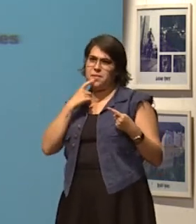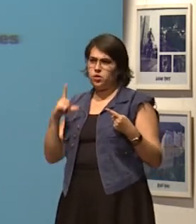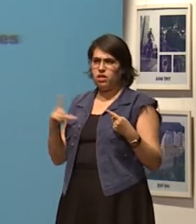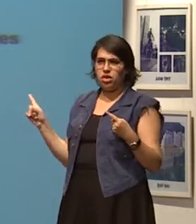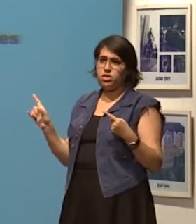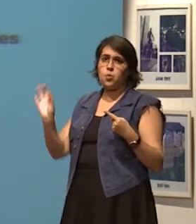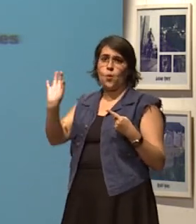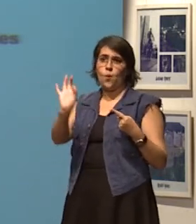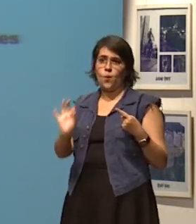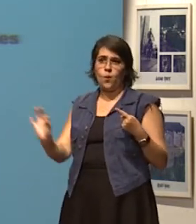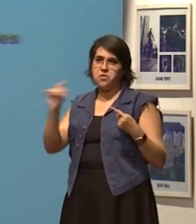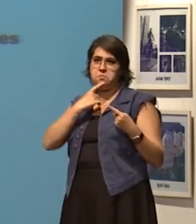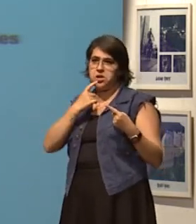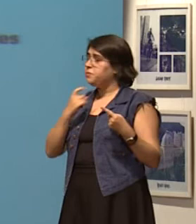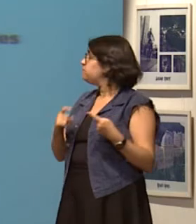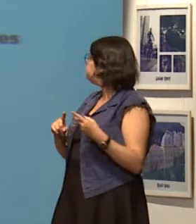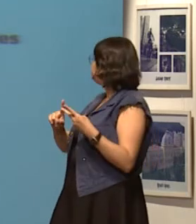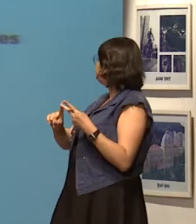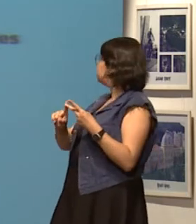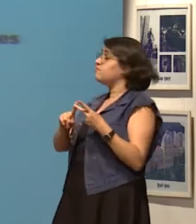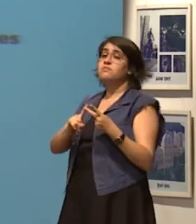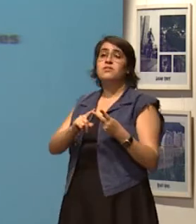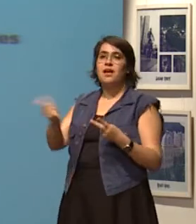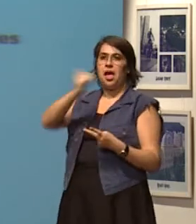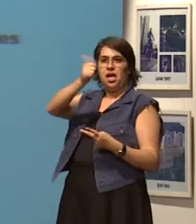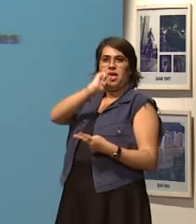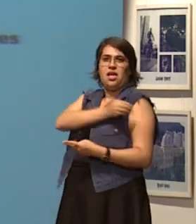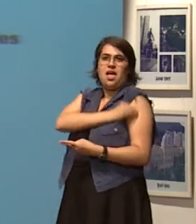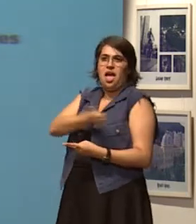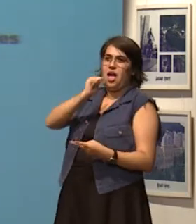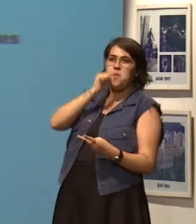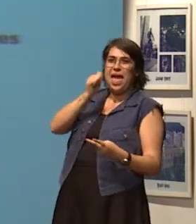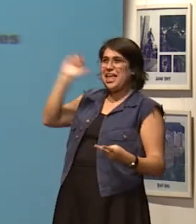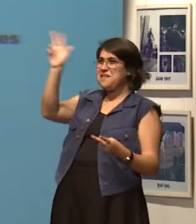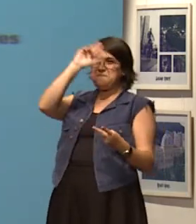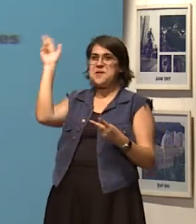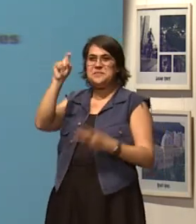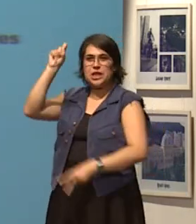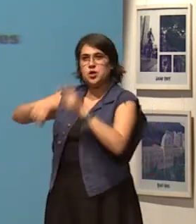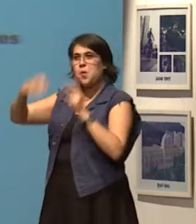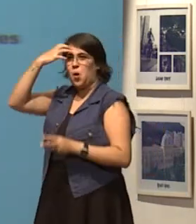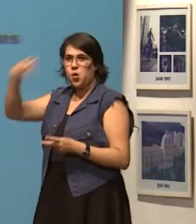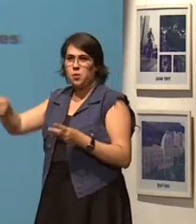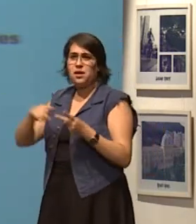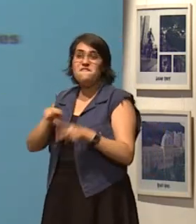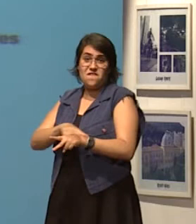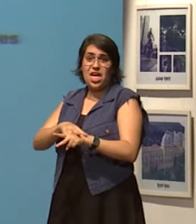roupa, marcada em vermelho, não é por causa disso. Por causa do álcool, ela estava bêbada, por isso que ela